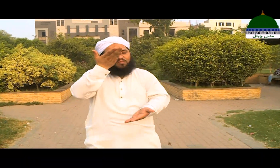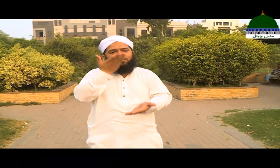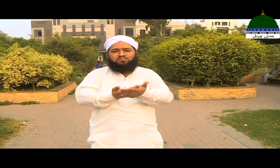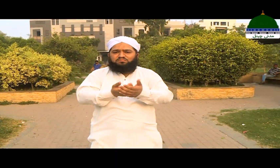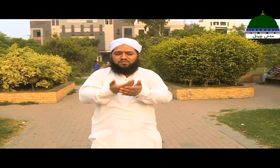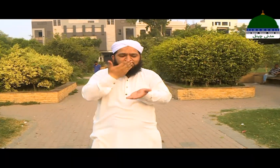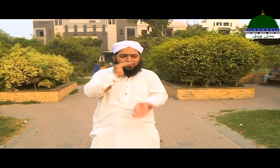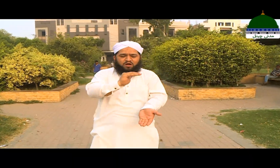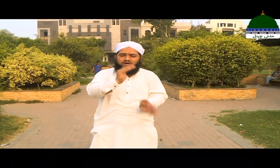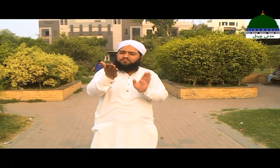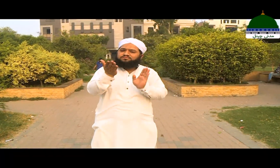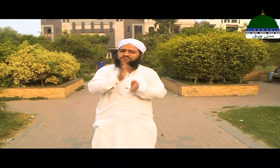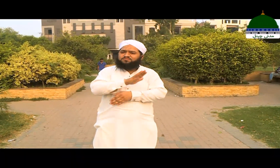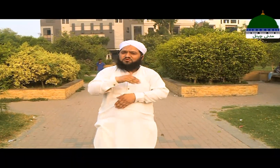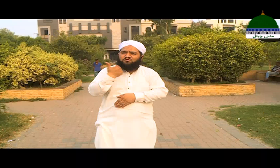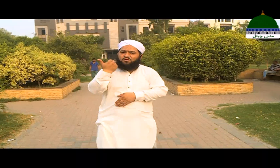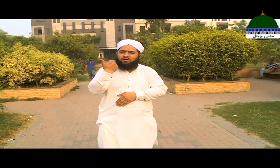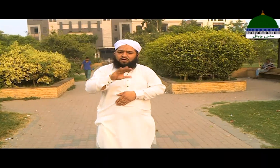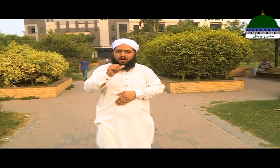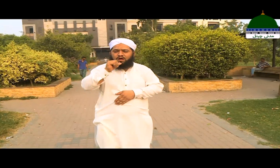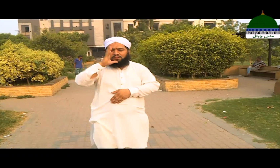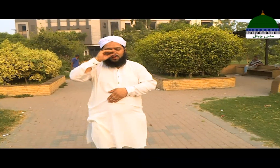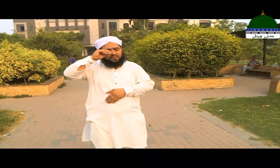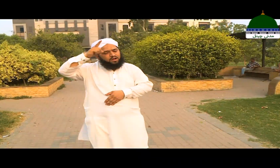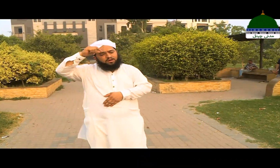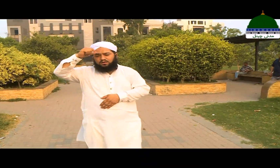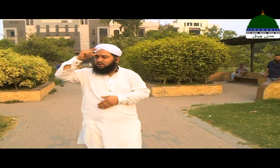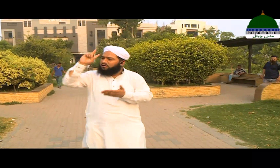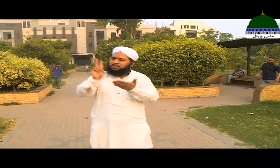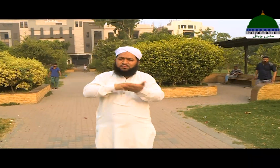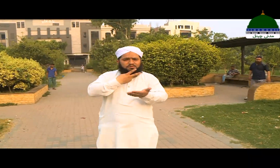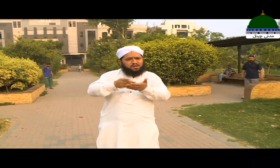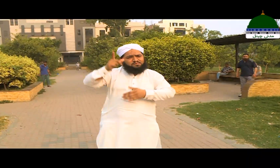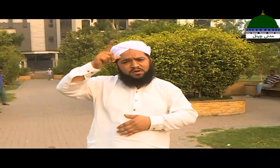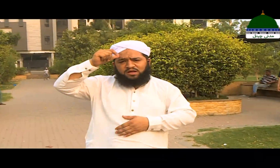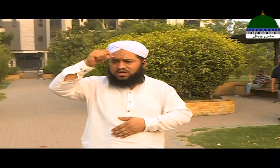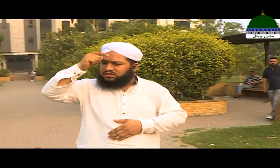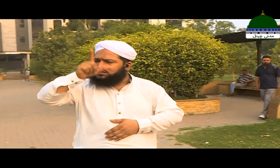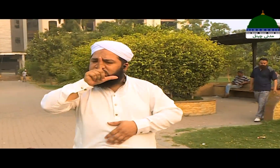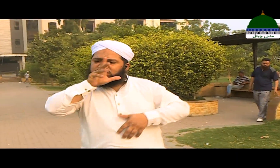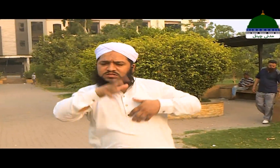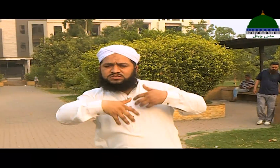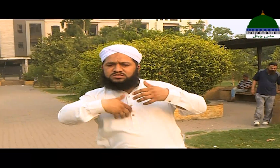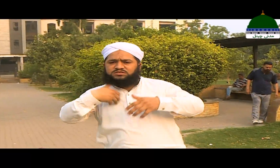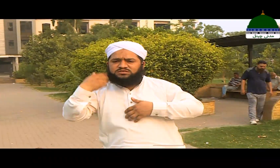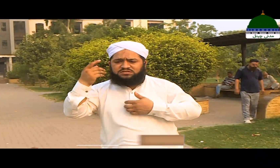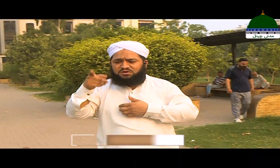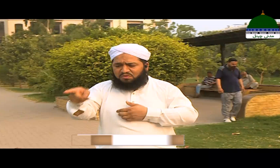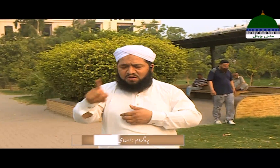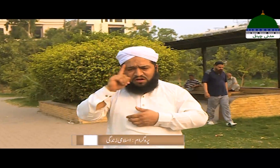اور اس کے بیٹے کی موت واقع ہو گئی۔ اب تو ماں باپ کو بیٹے کی موت کا ایسا غم ہوا کہ سانپ سے پہنچنے والا تمام